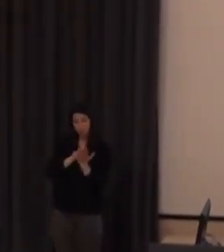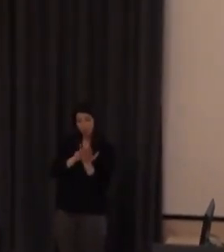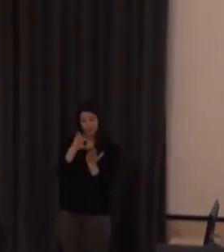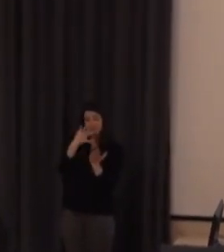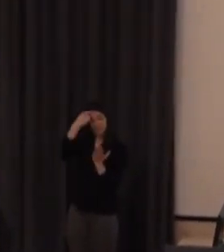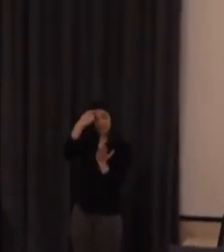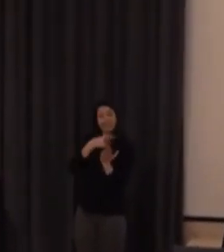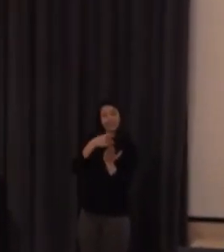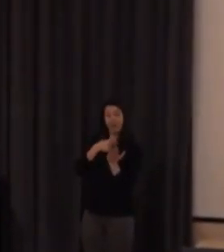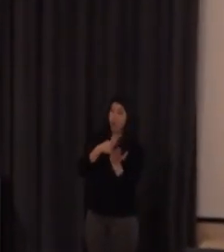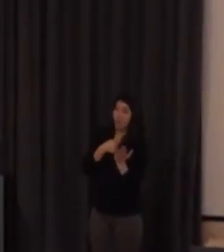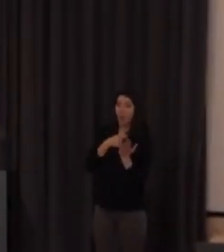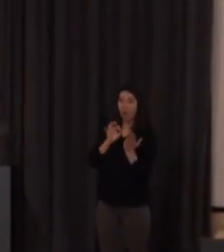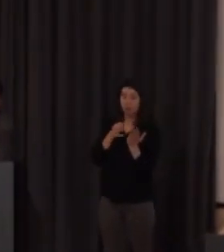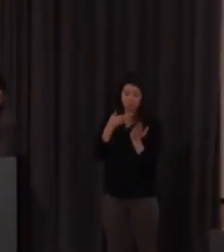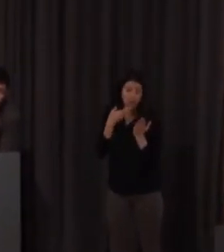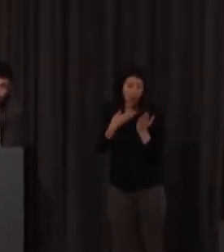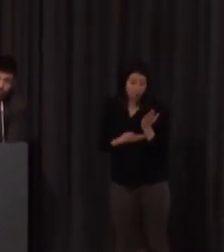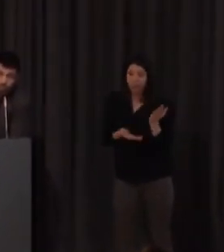o puede ser muy aburrido según